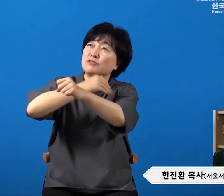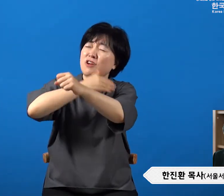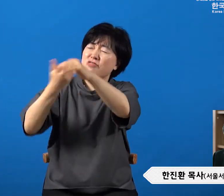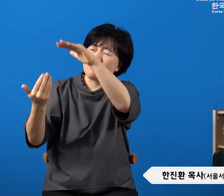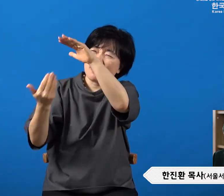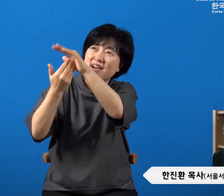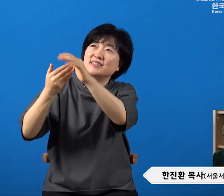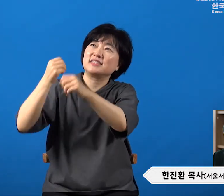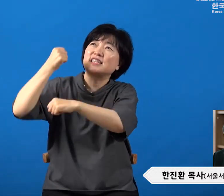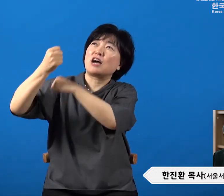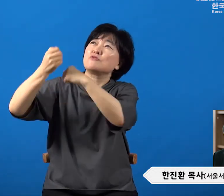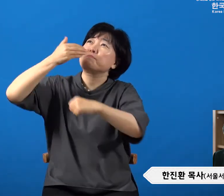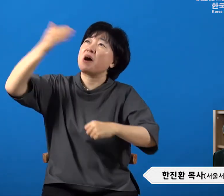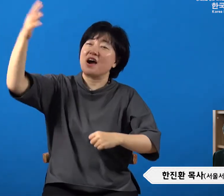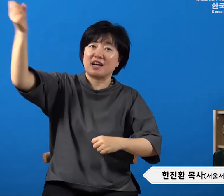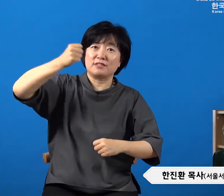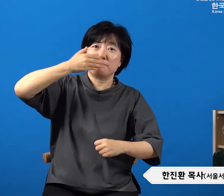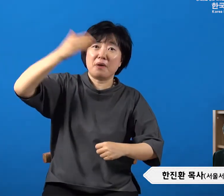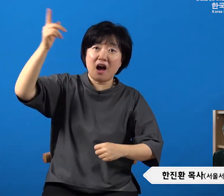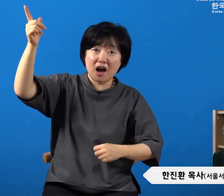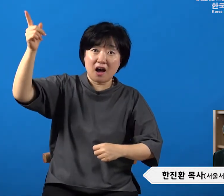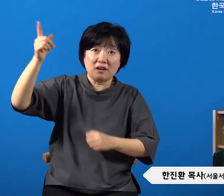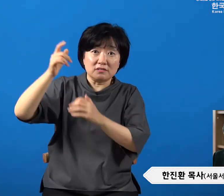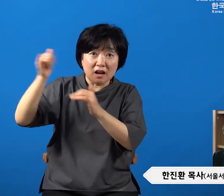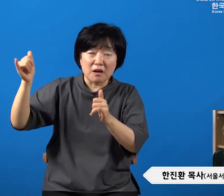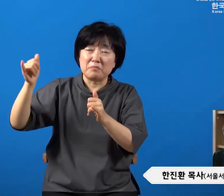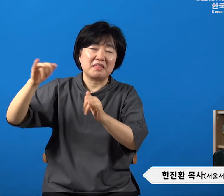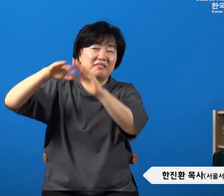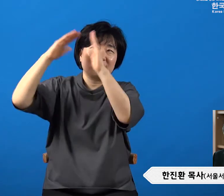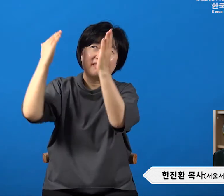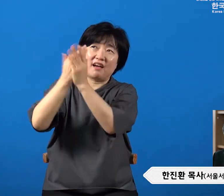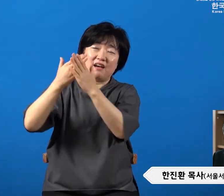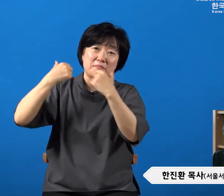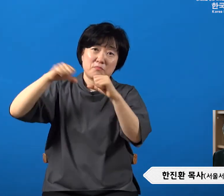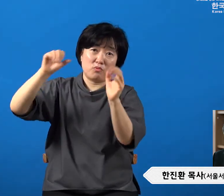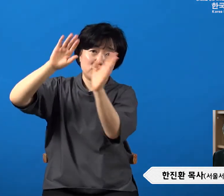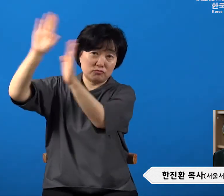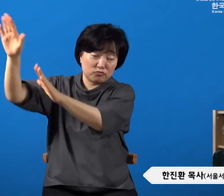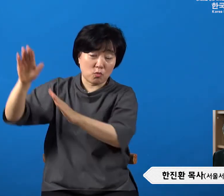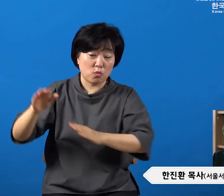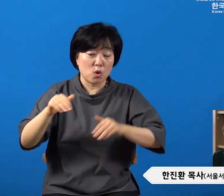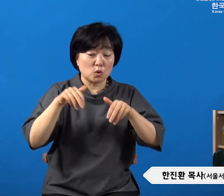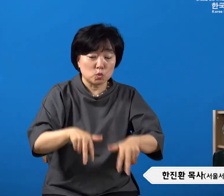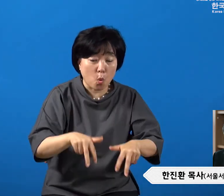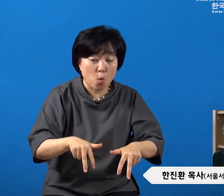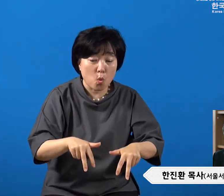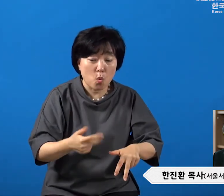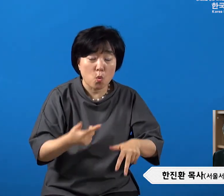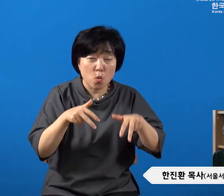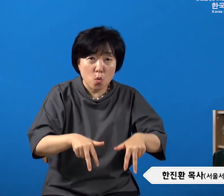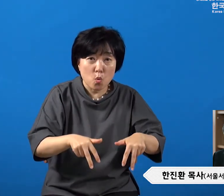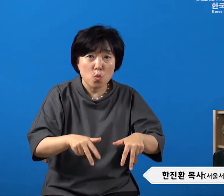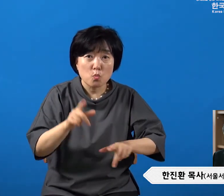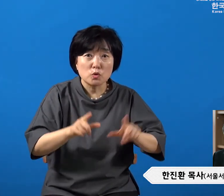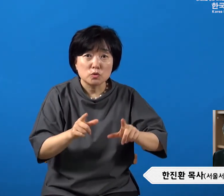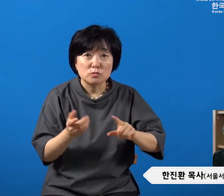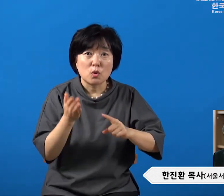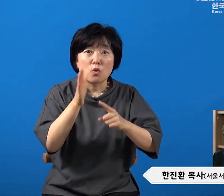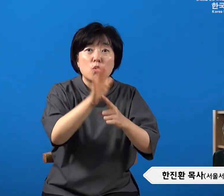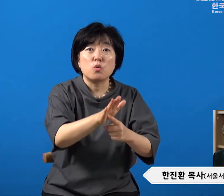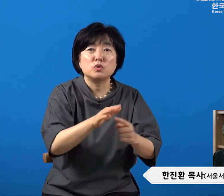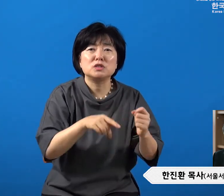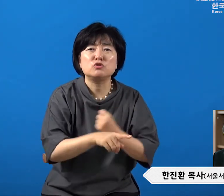종 중에서도 종의 모습으로 계셨습니까? 그러므로 해서 우리를 구원해 주시기 위해서죠. 우리를 위해서죠.